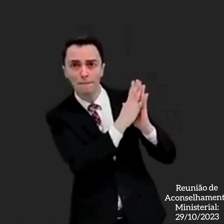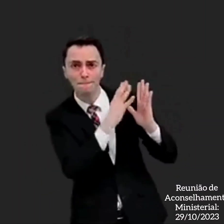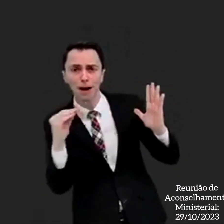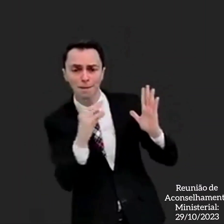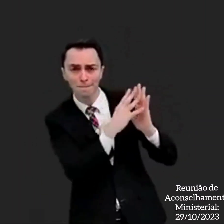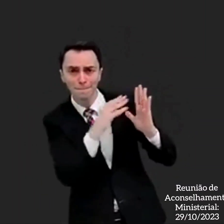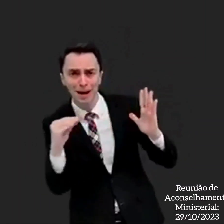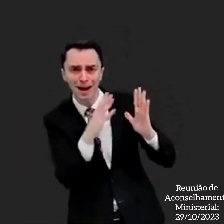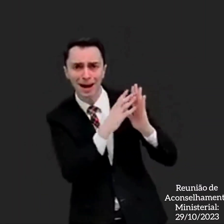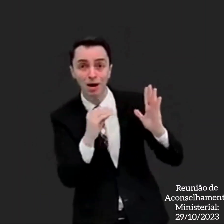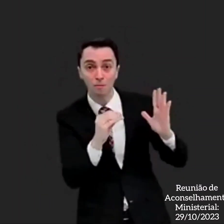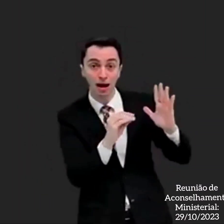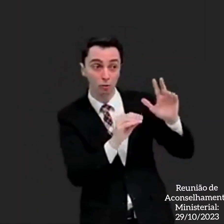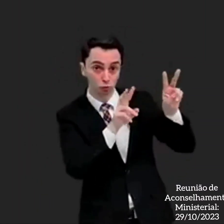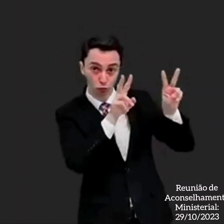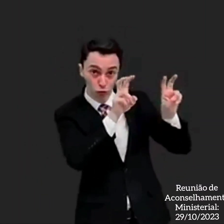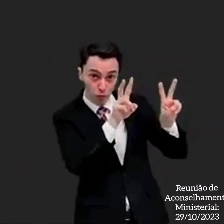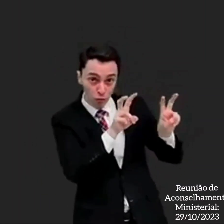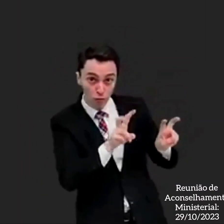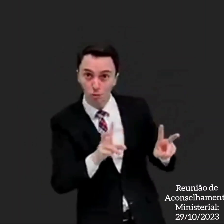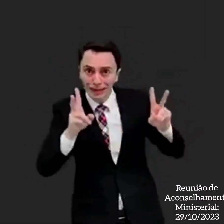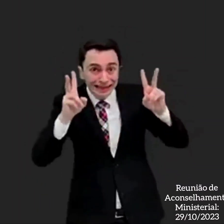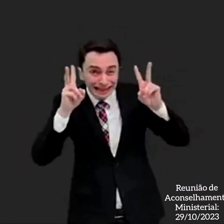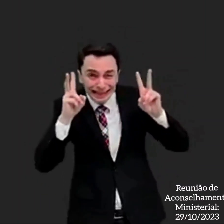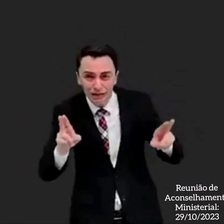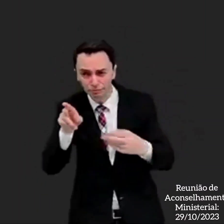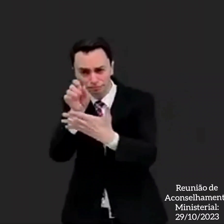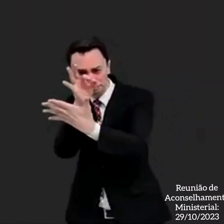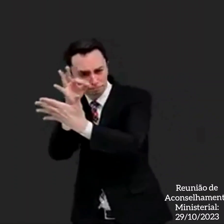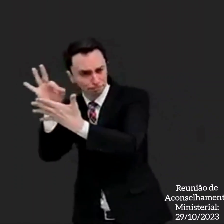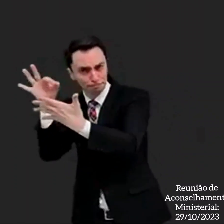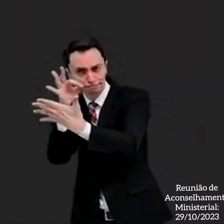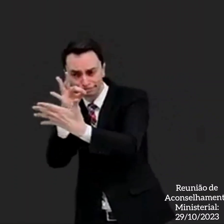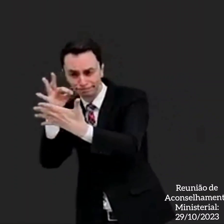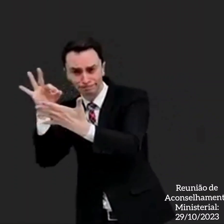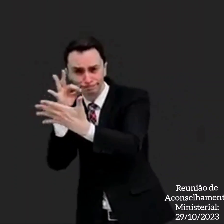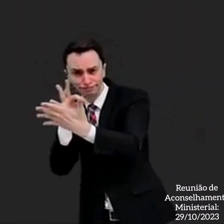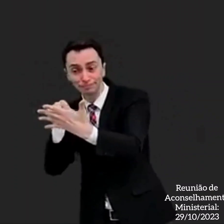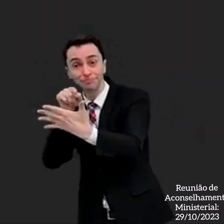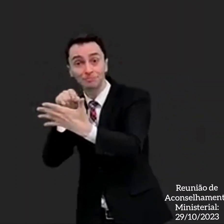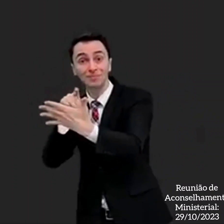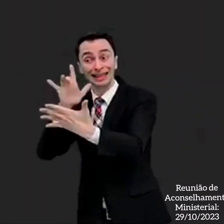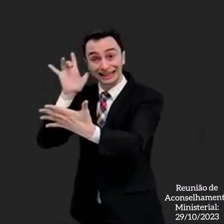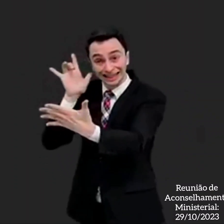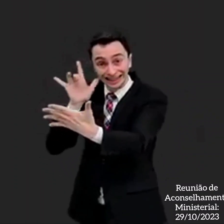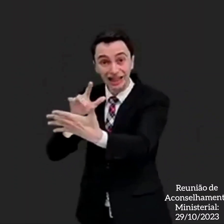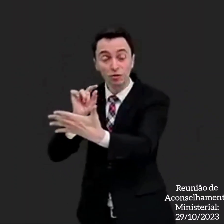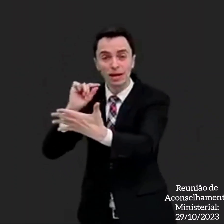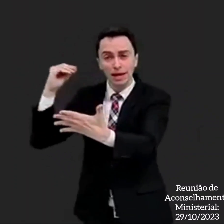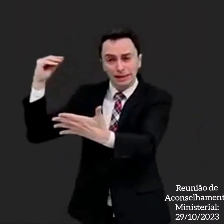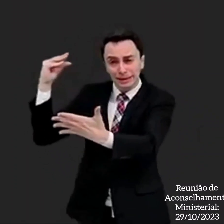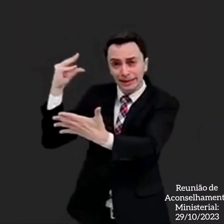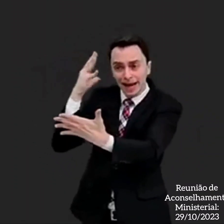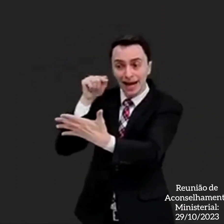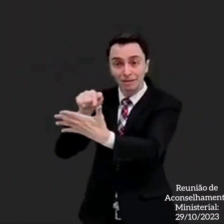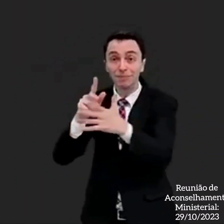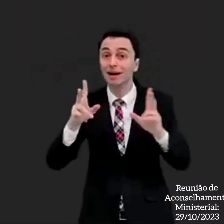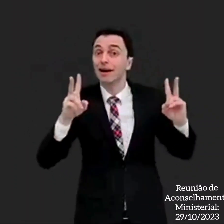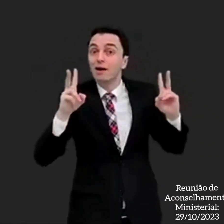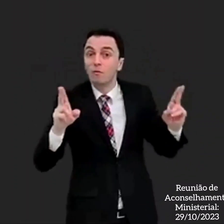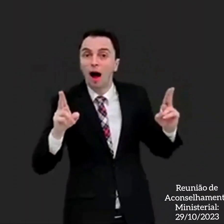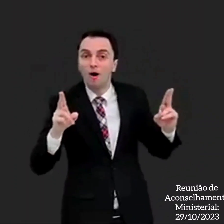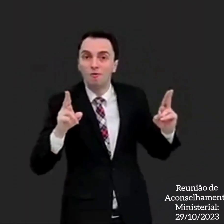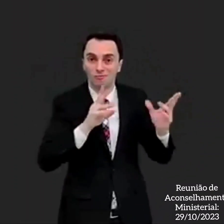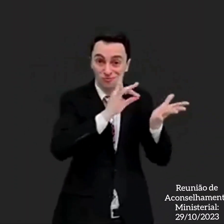fiéis desses mesmos manuscritos, as quais contêm inspiração idêntica